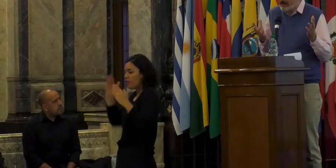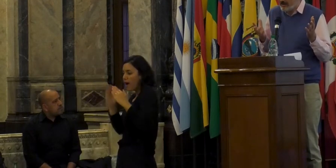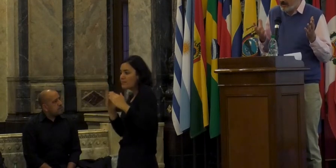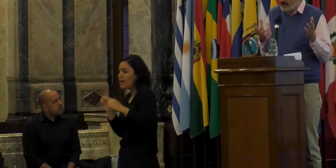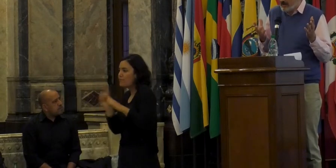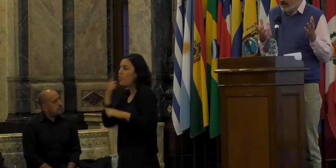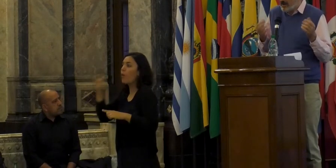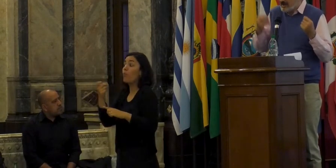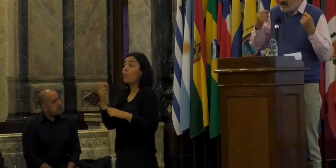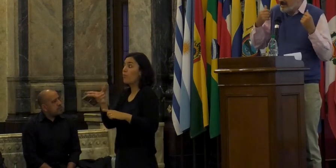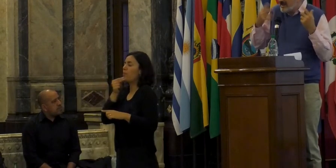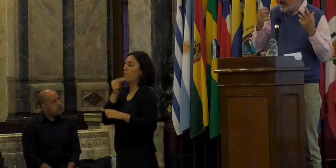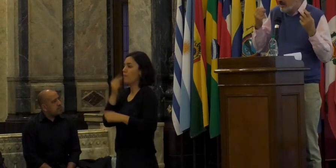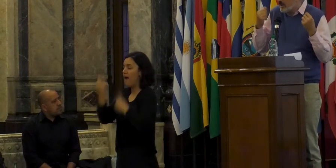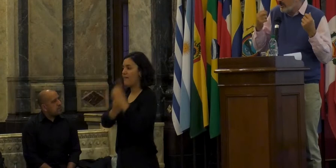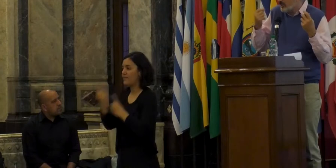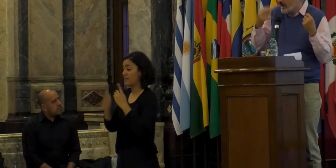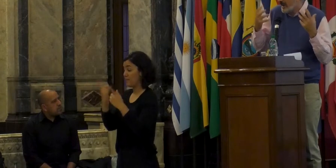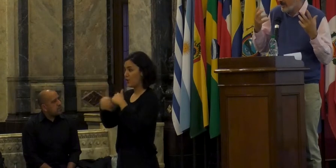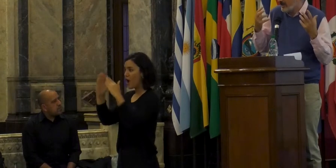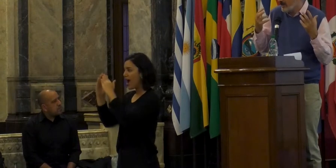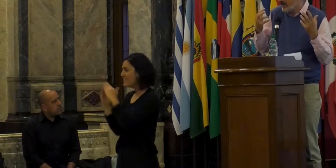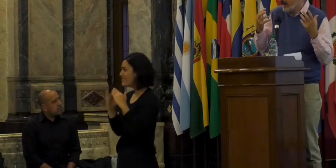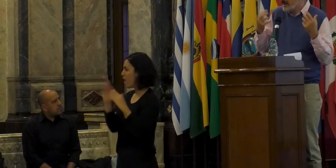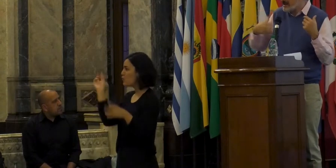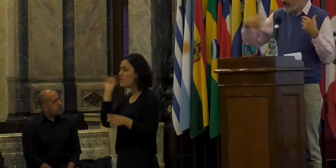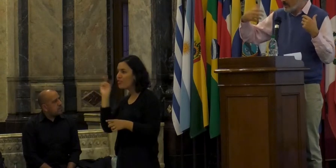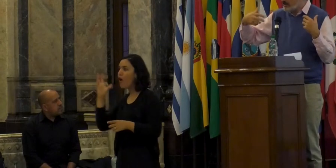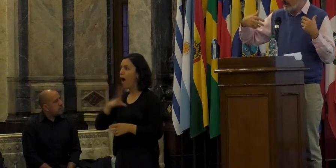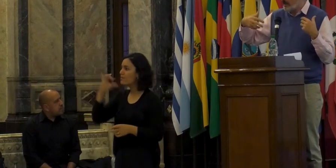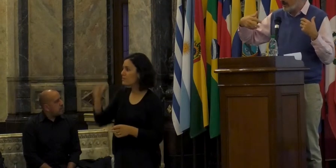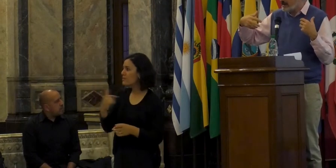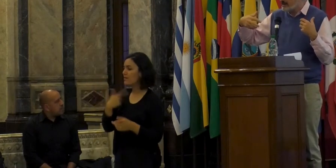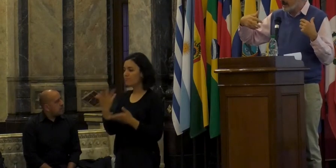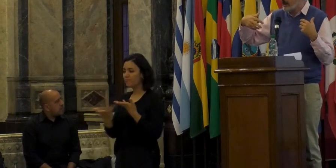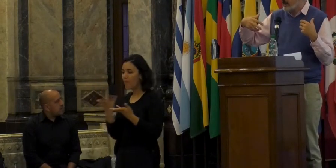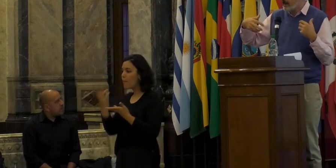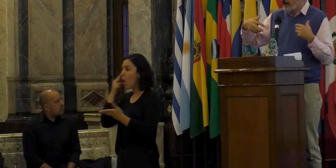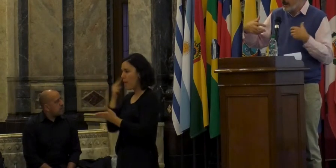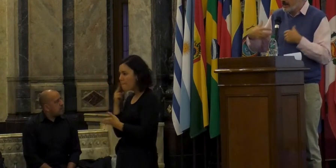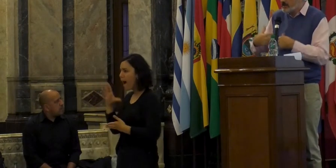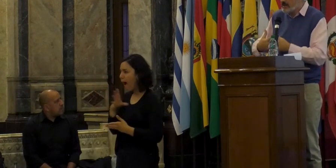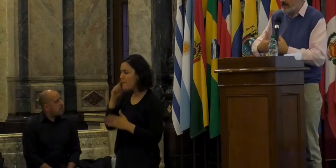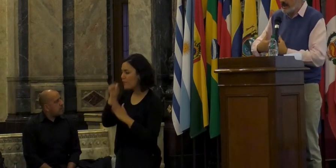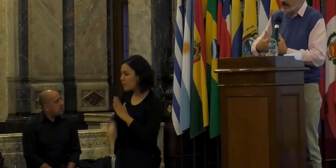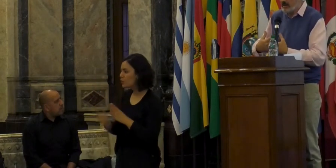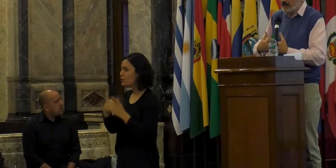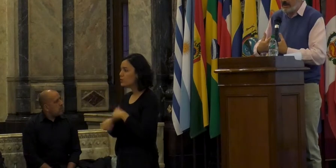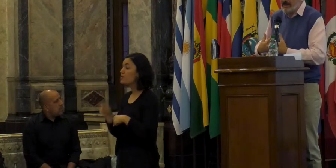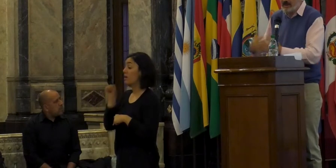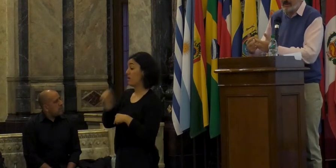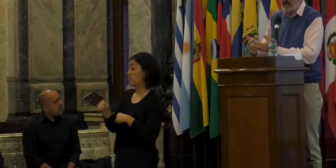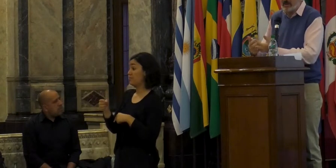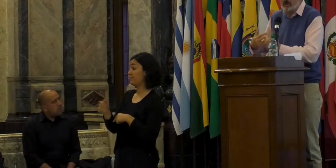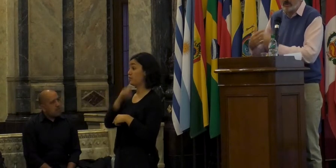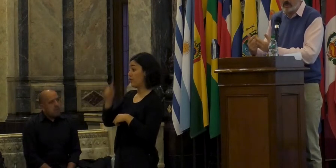oyes. Pero las casas están llenas de ruido, suenan, ¿no? Y esa pregunta del novelista en realidad es un itinerario al